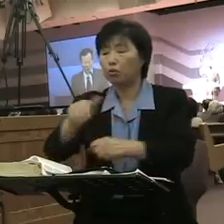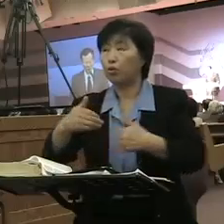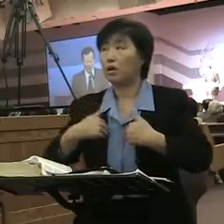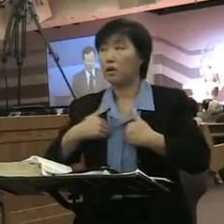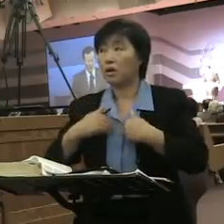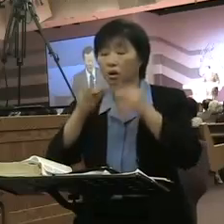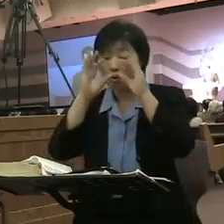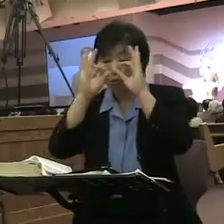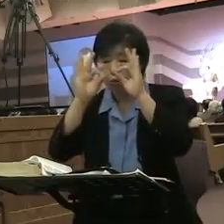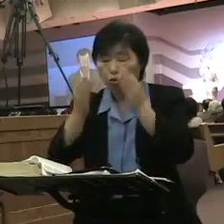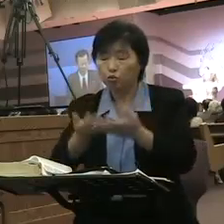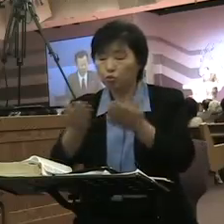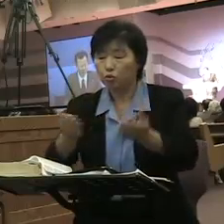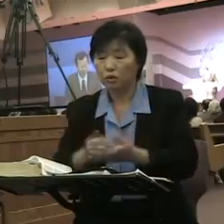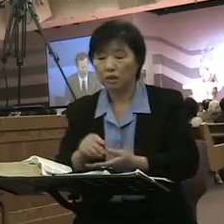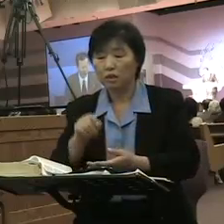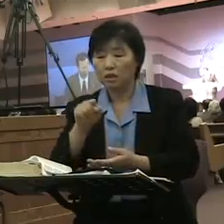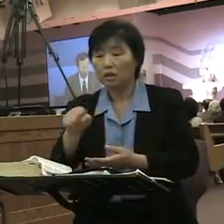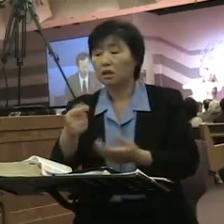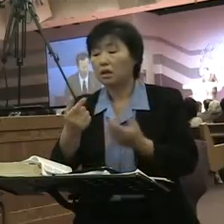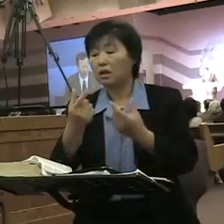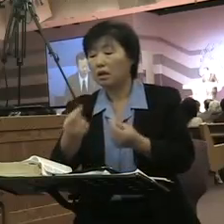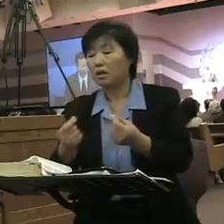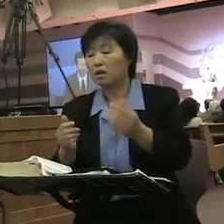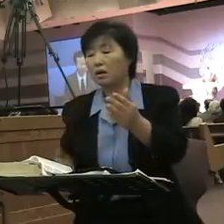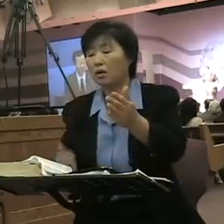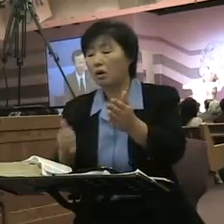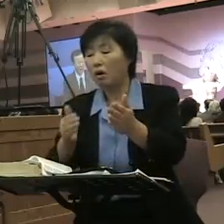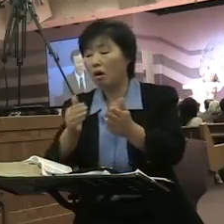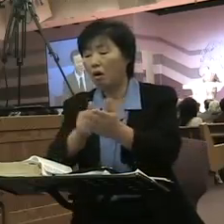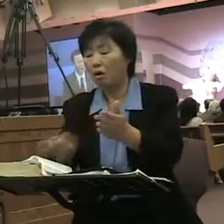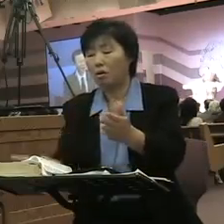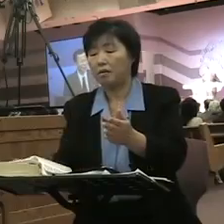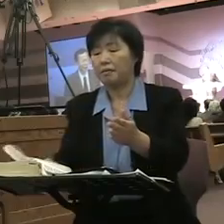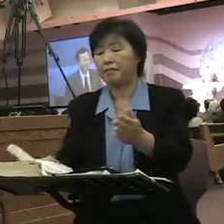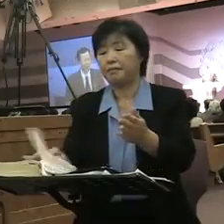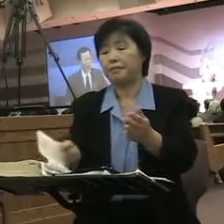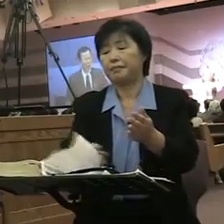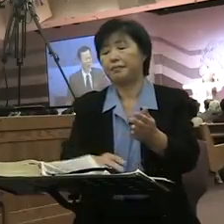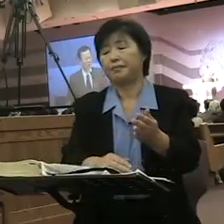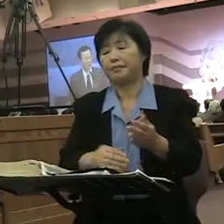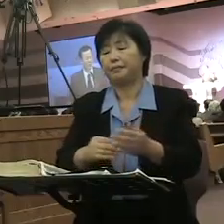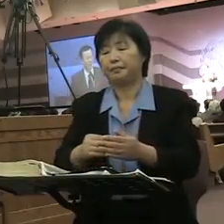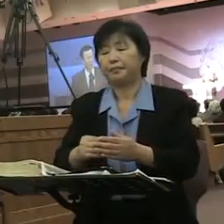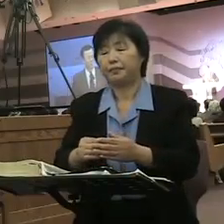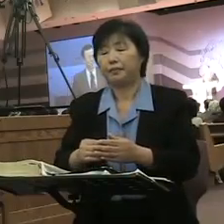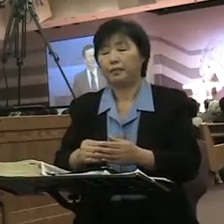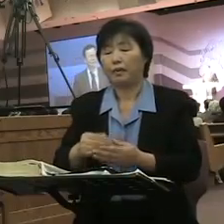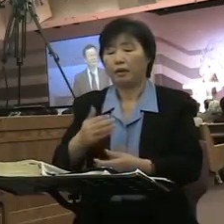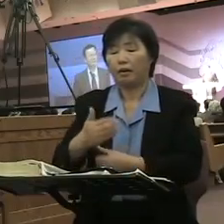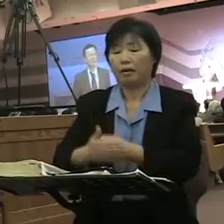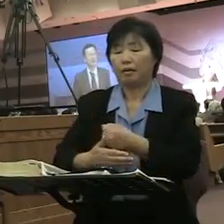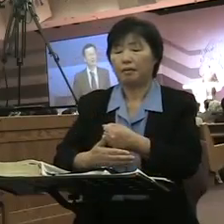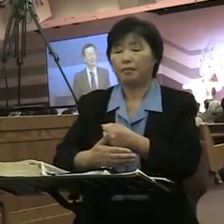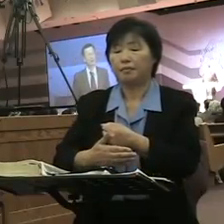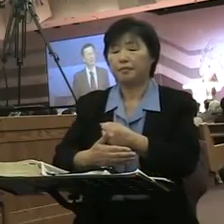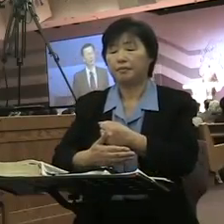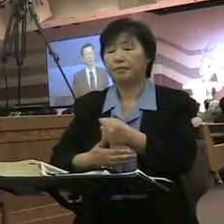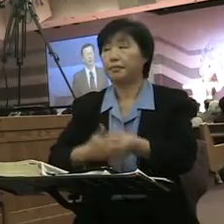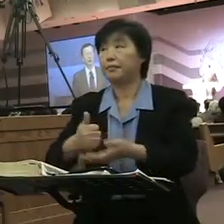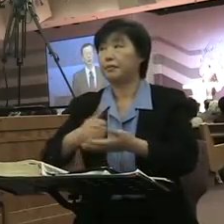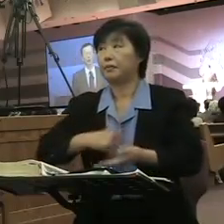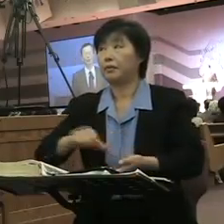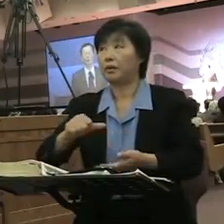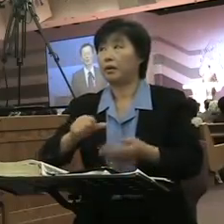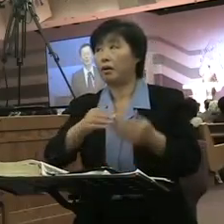왜 여기까지 이렇게 끔찍한 사건까지 하나님은 당신의 아들을 몰고 가시려는 것입니까?